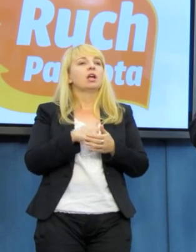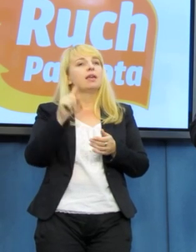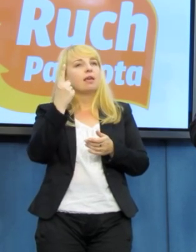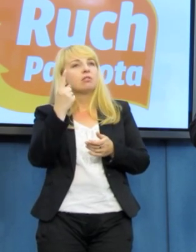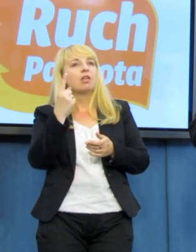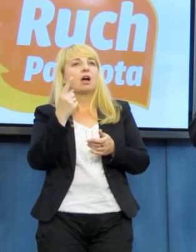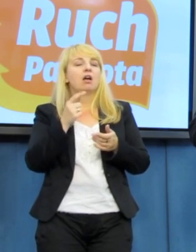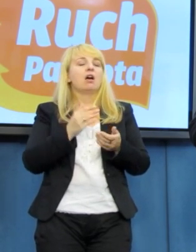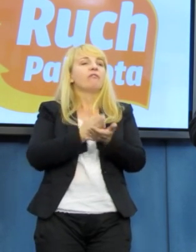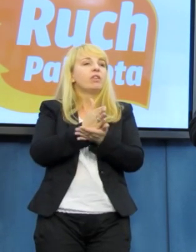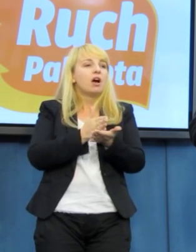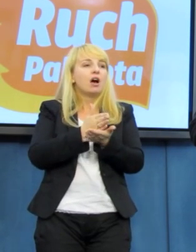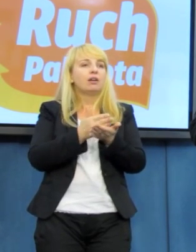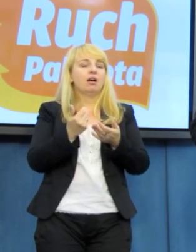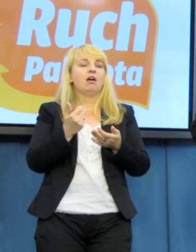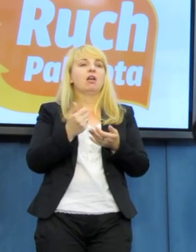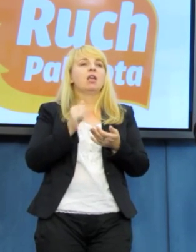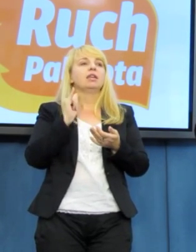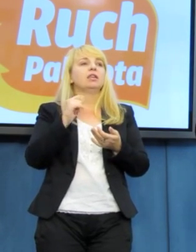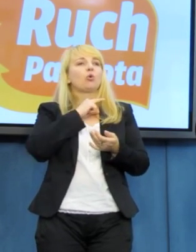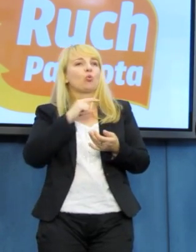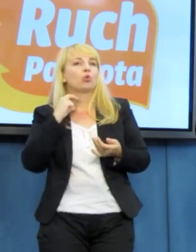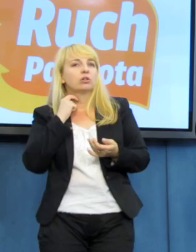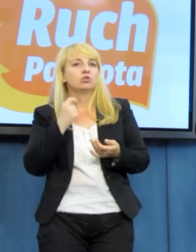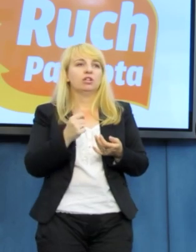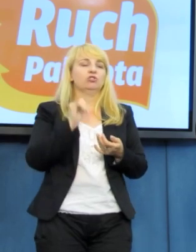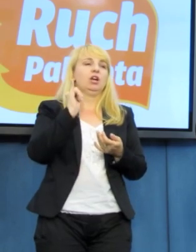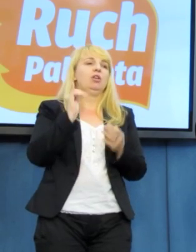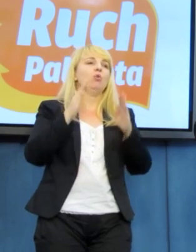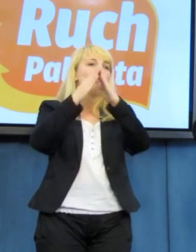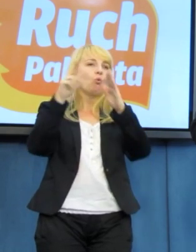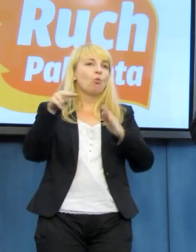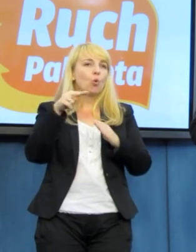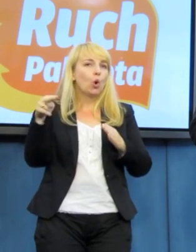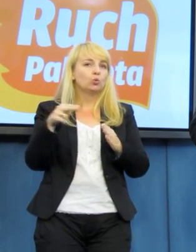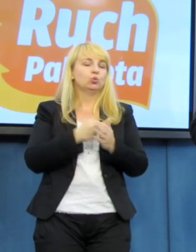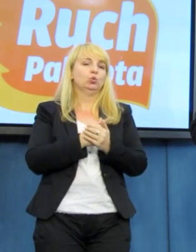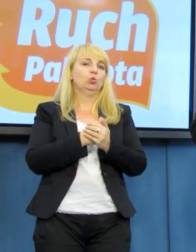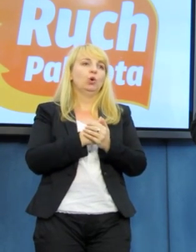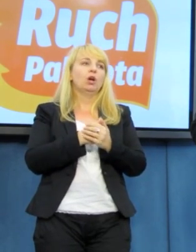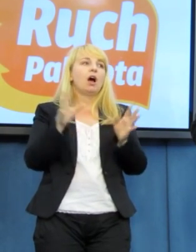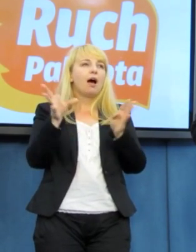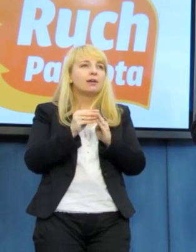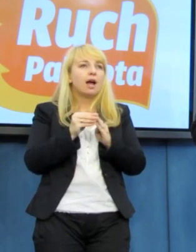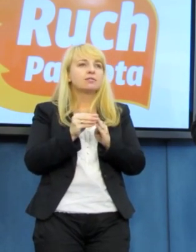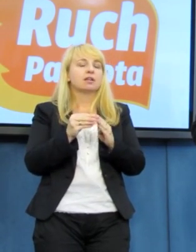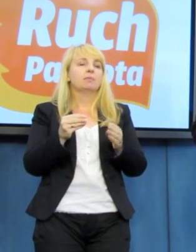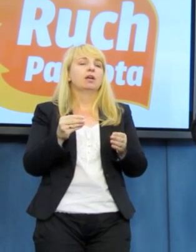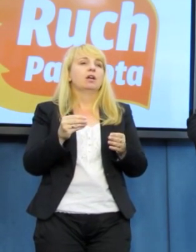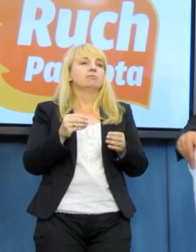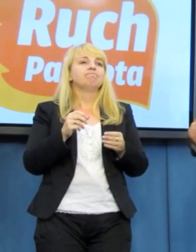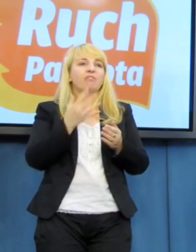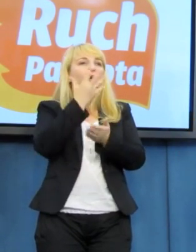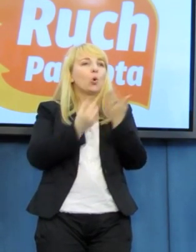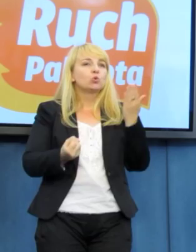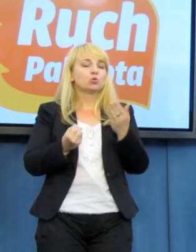jednej ideologii sił klerykalnych, a także w odpowiedzi na powstanie zespołu